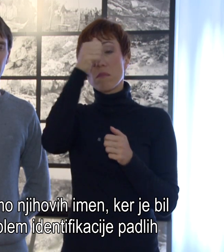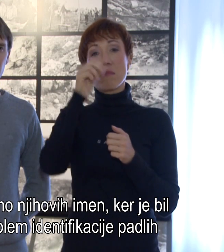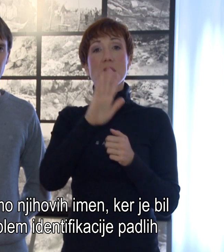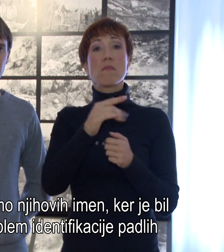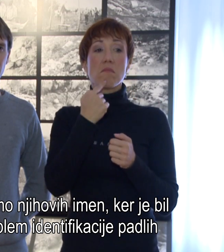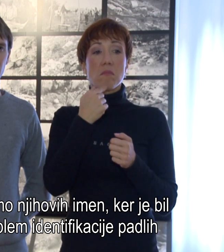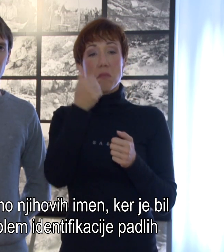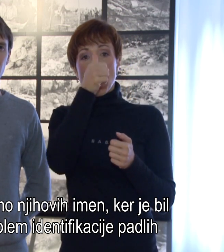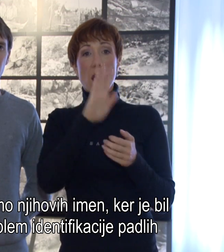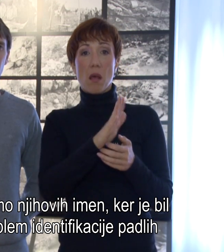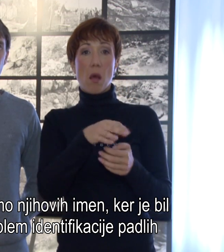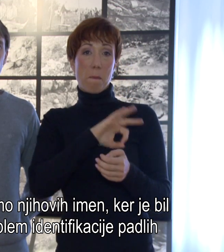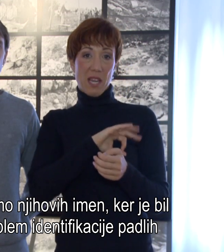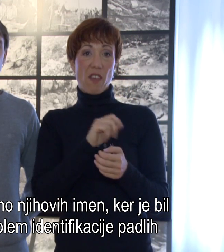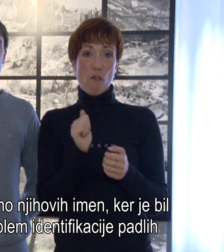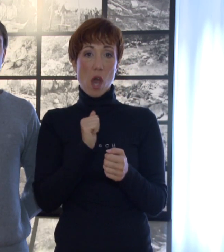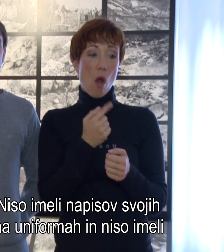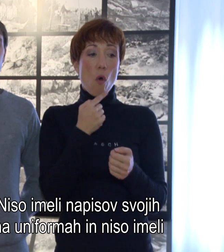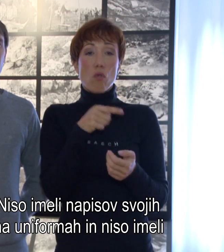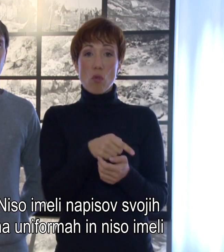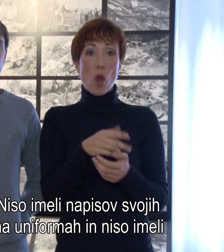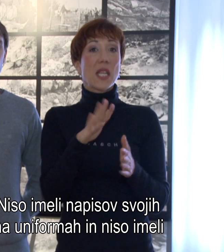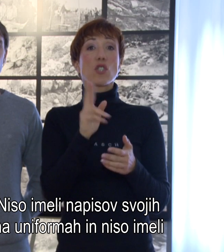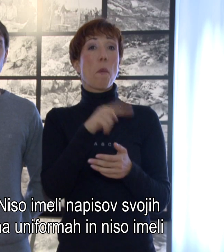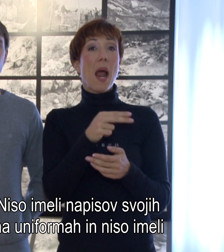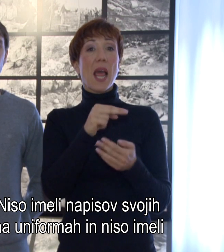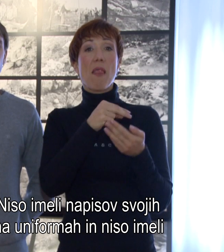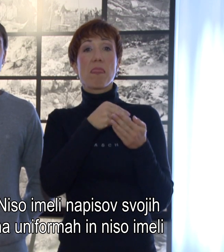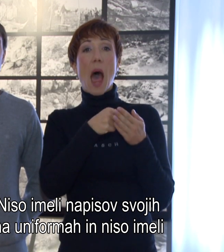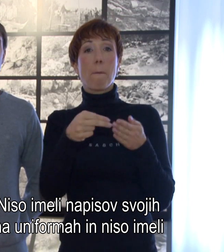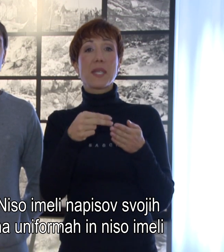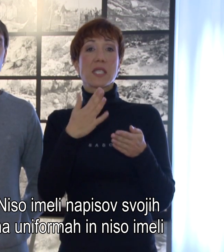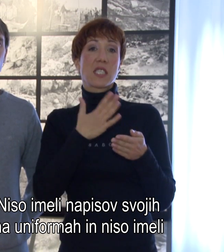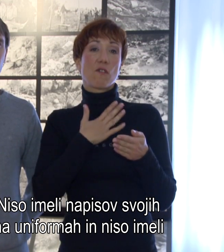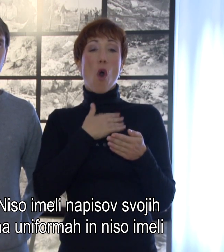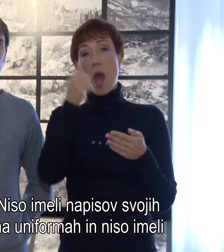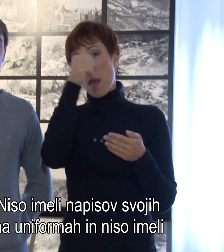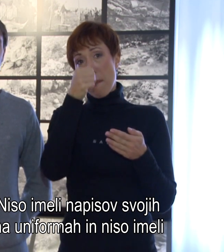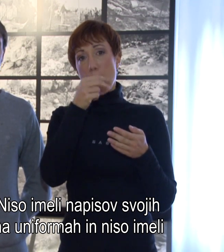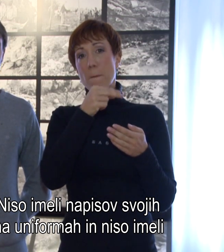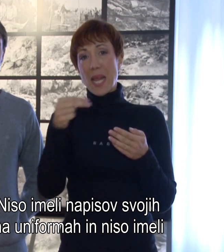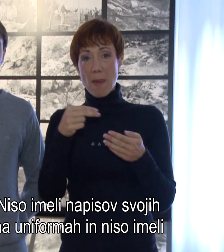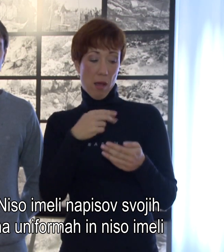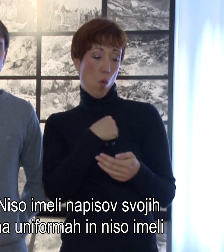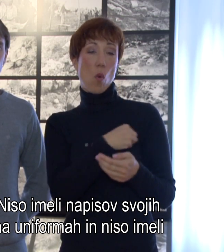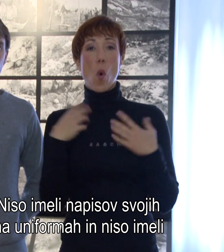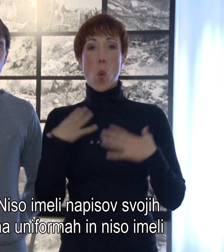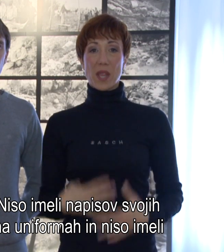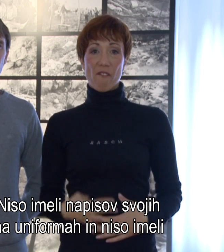vojakov. Niso imeli napisov svojih priimkov na uniformah, niso